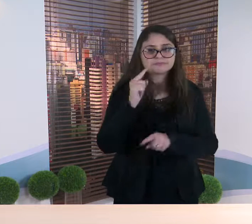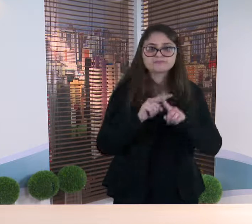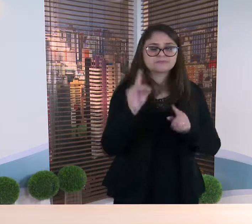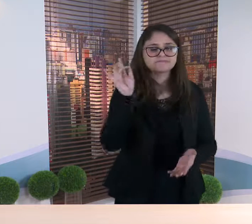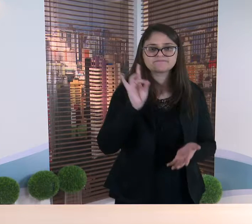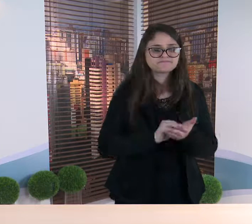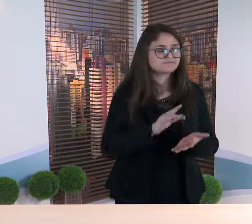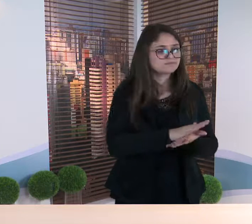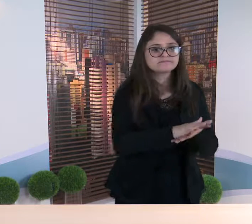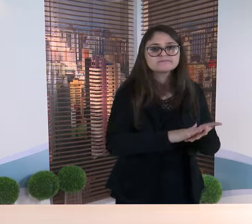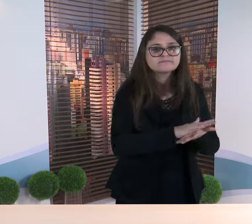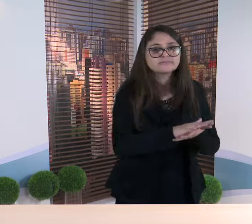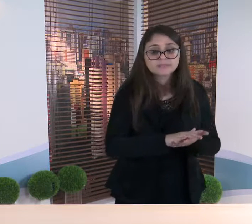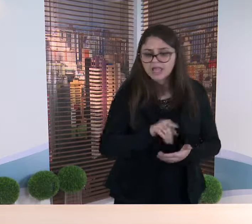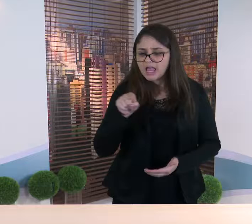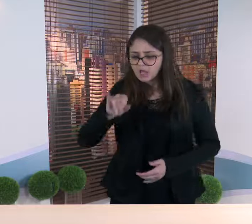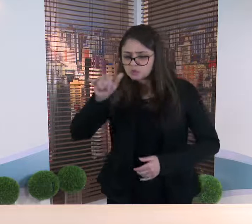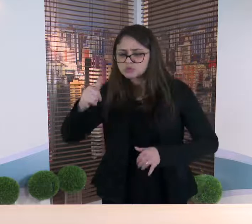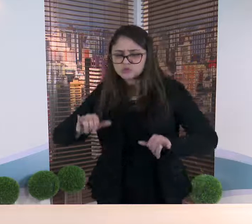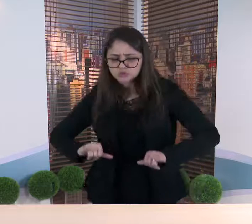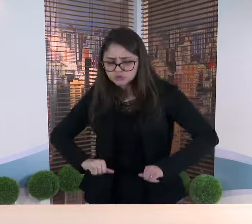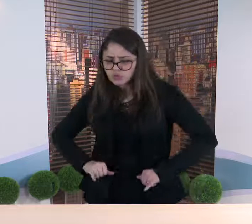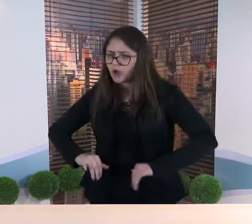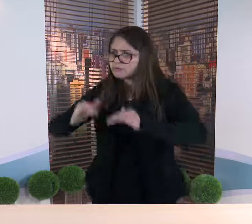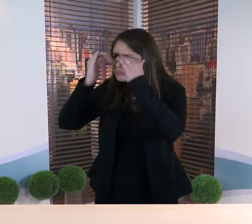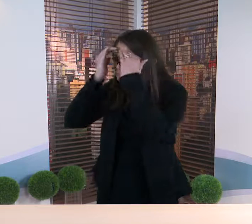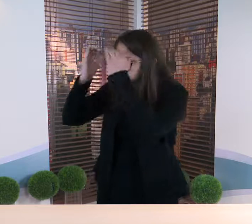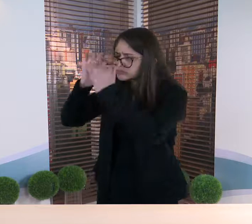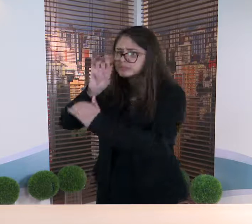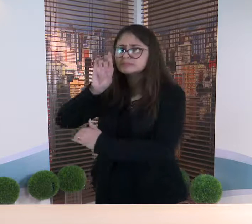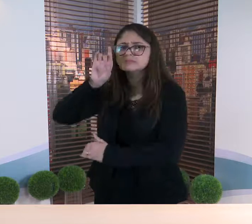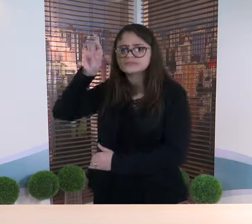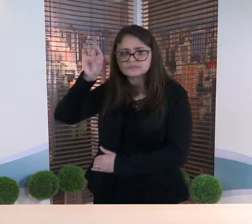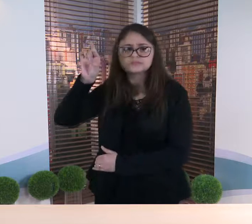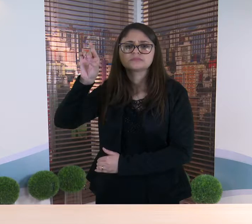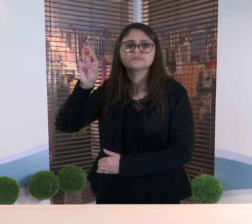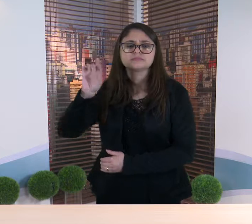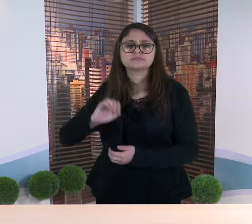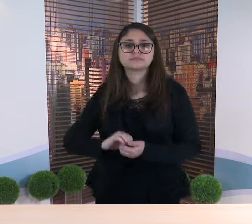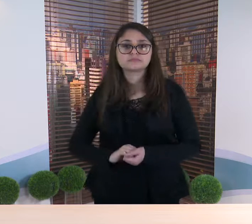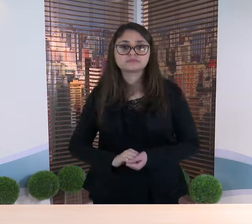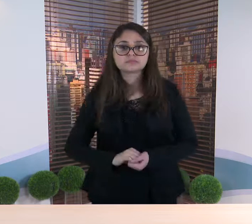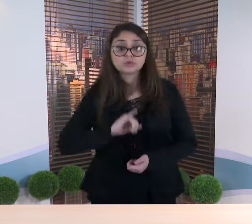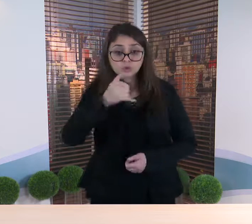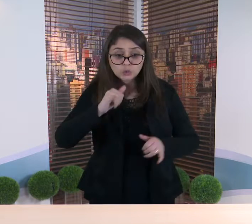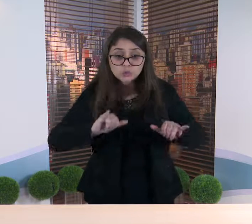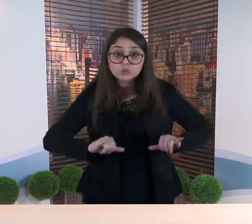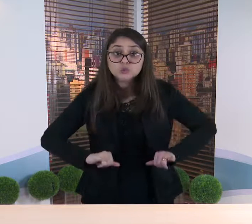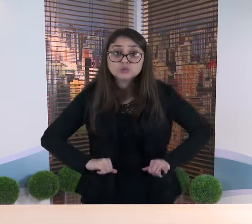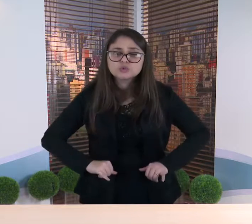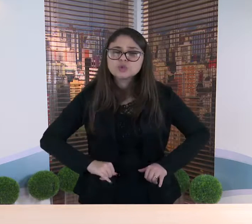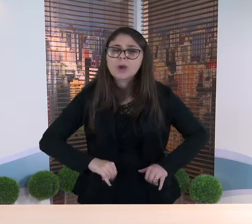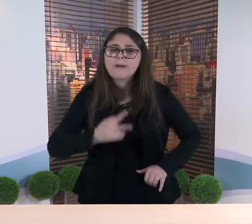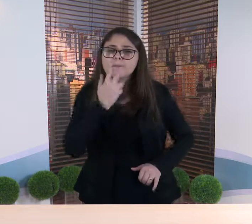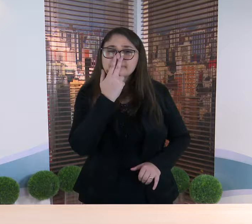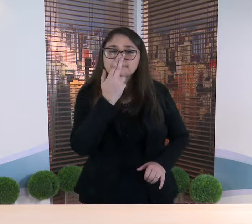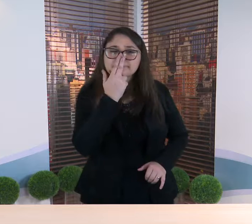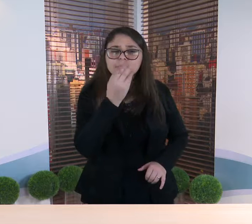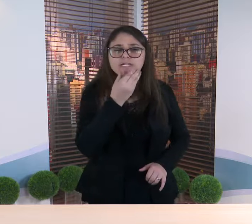confirmou. Jó teme a Deus, mesmo quando nada obtém com isso. Jó parece um homem a quem nada